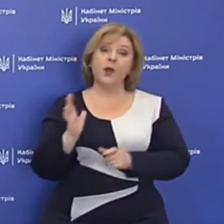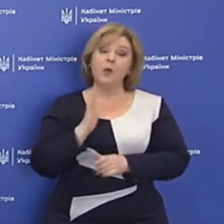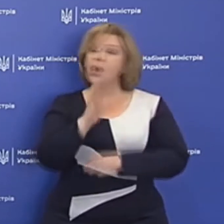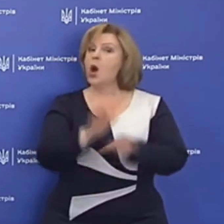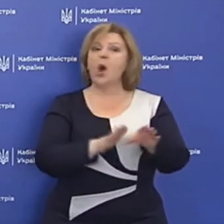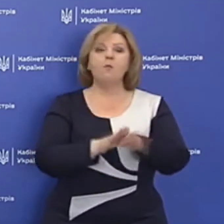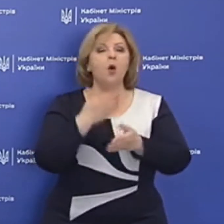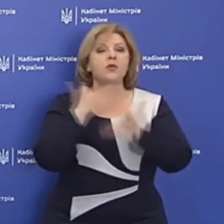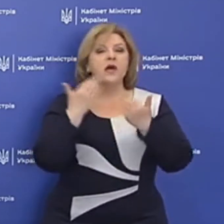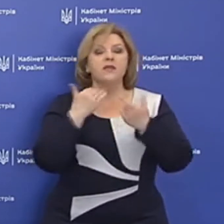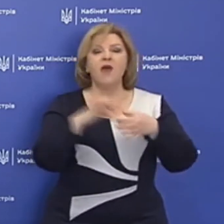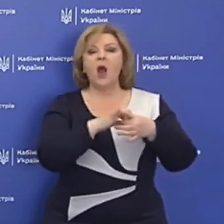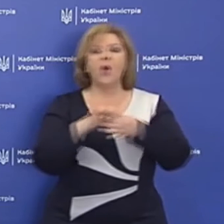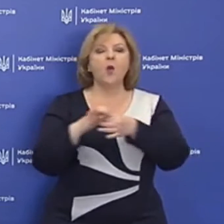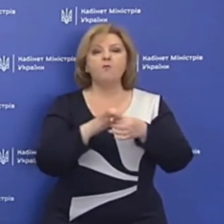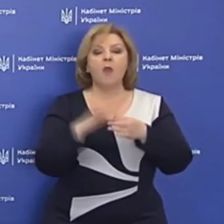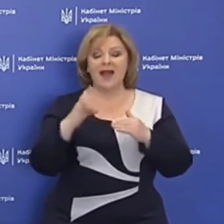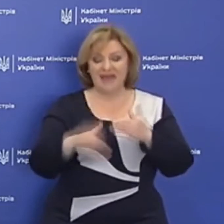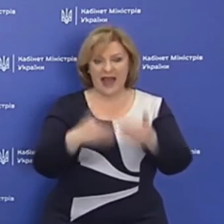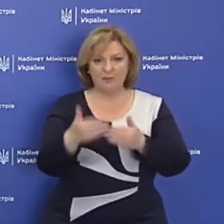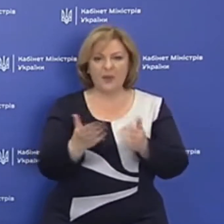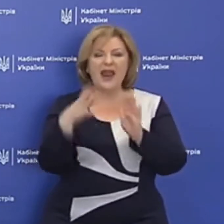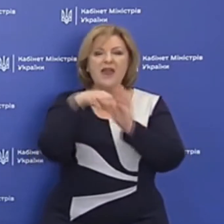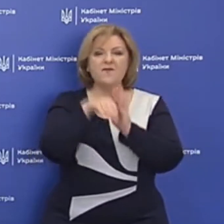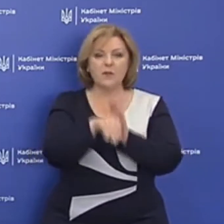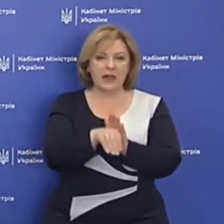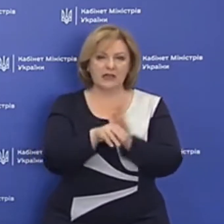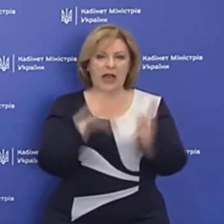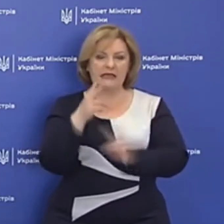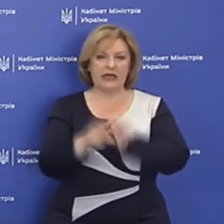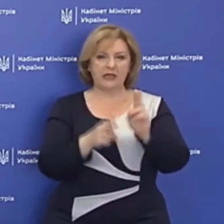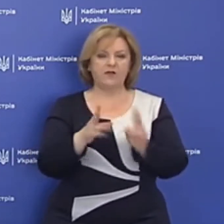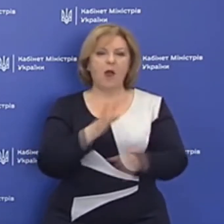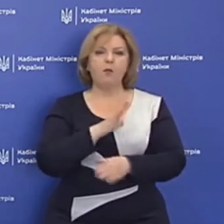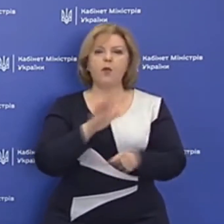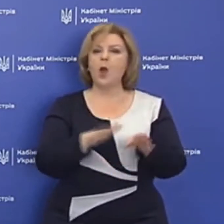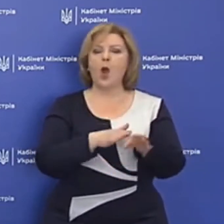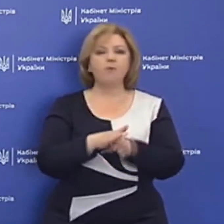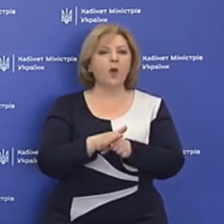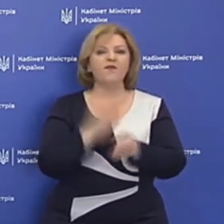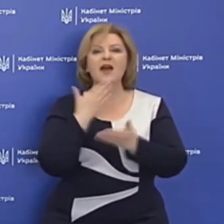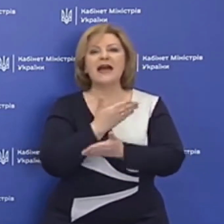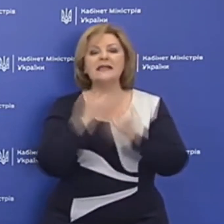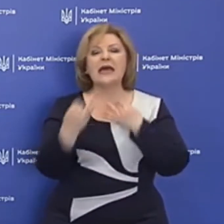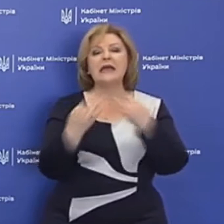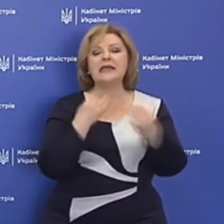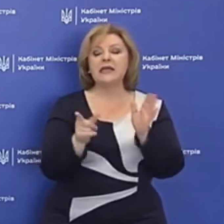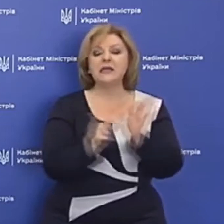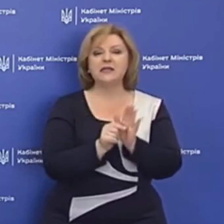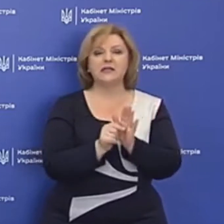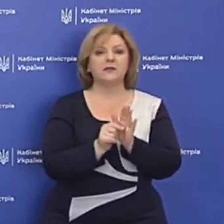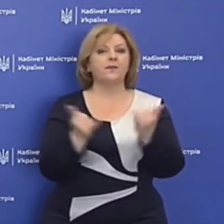повністю відсутня комунікація на етапі імплементації реформи. Була повністю відсутній діалог з